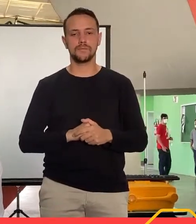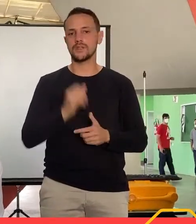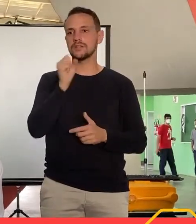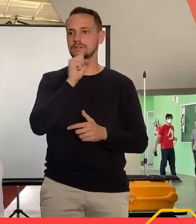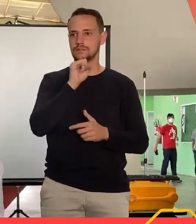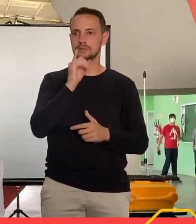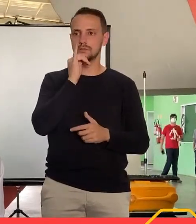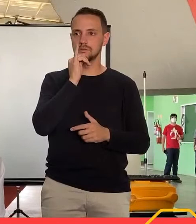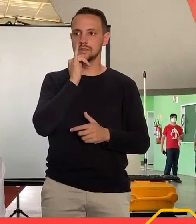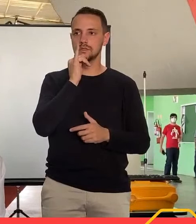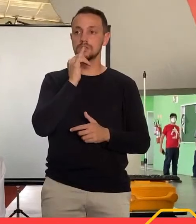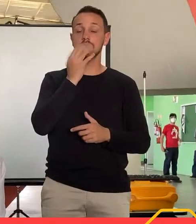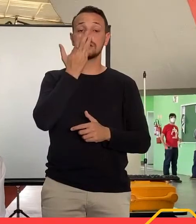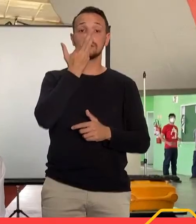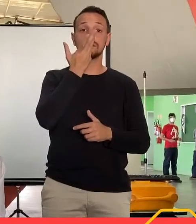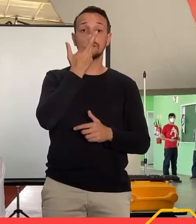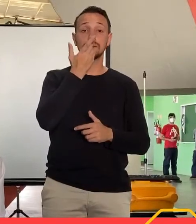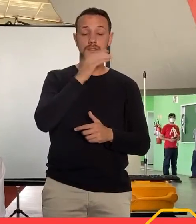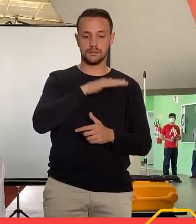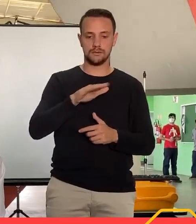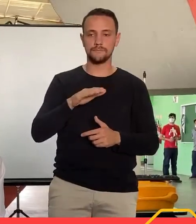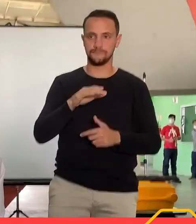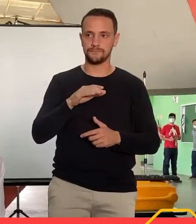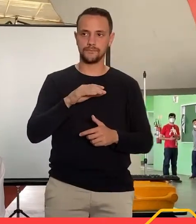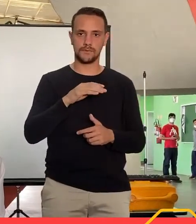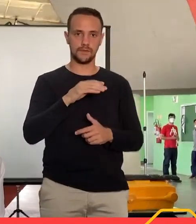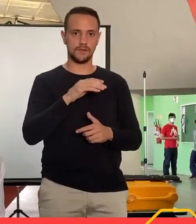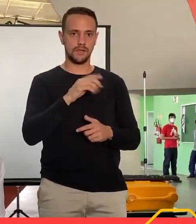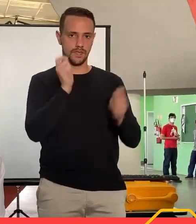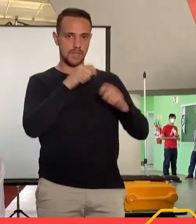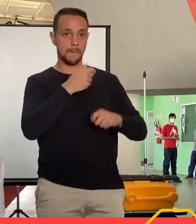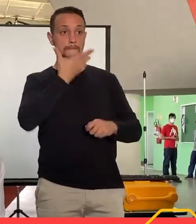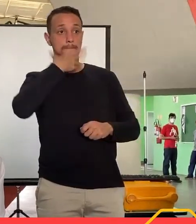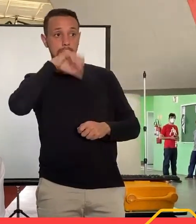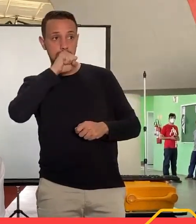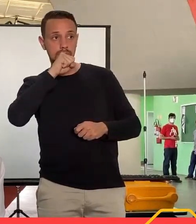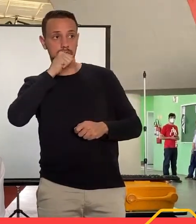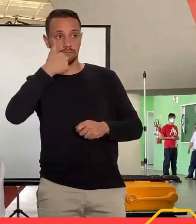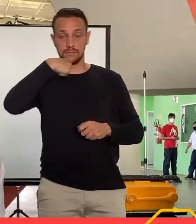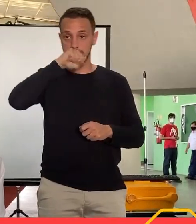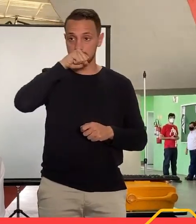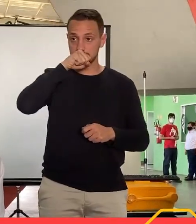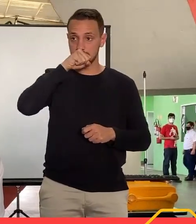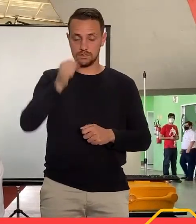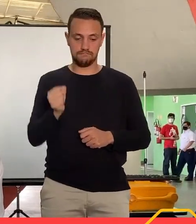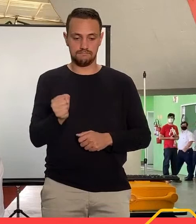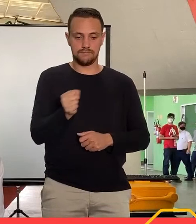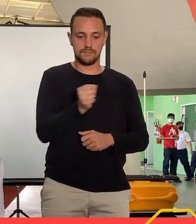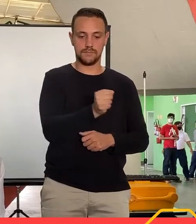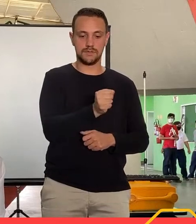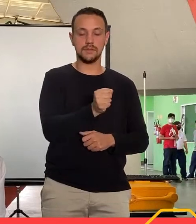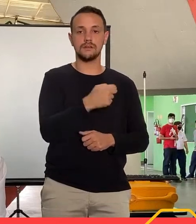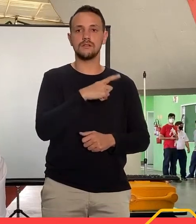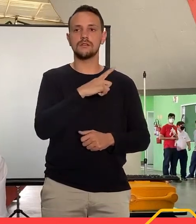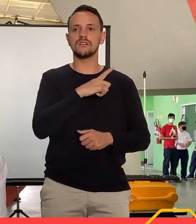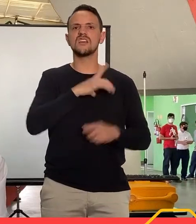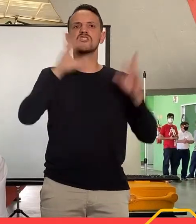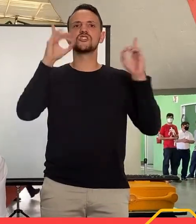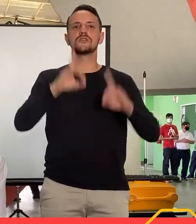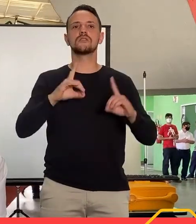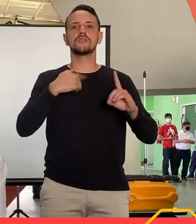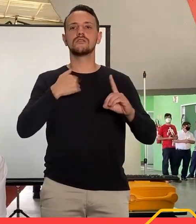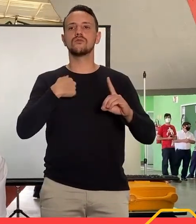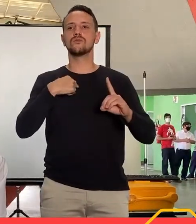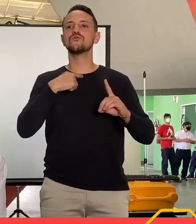Quando você fala se uma criança tem ou se os pais têm ou não o direito de não matricular o filho numa